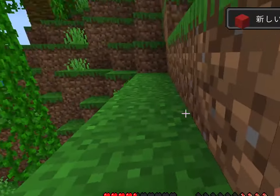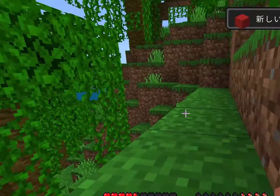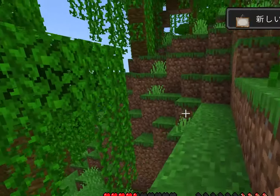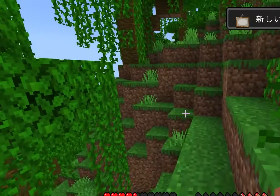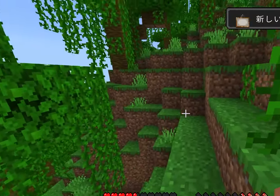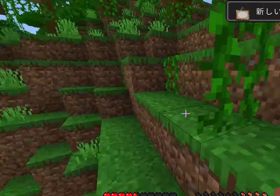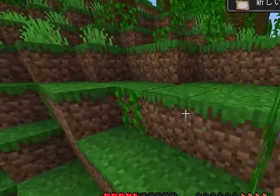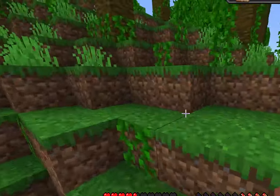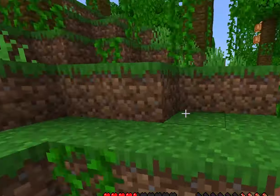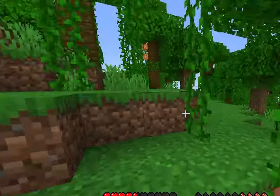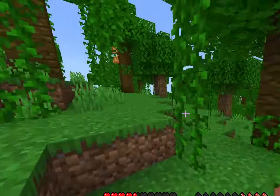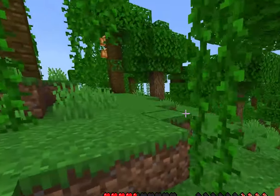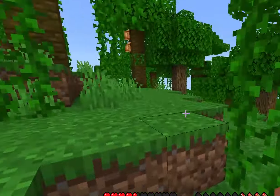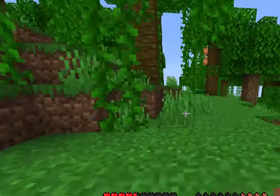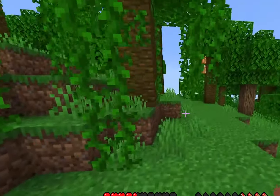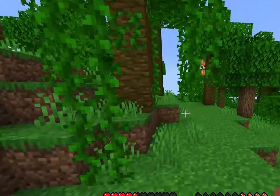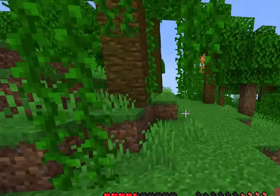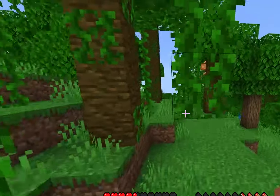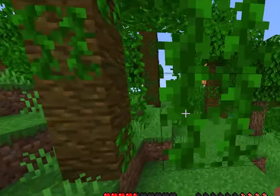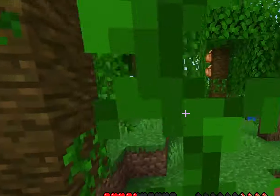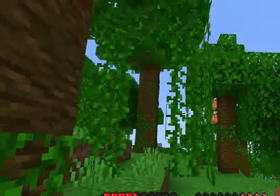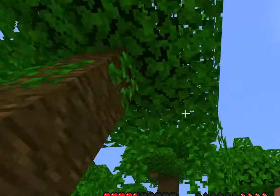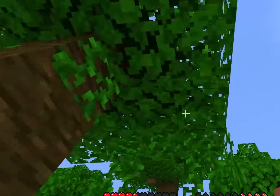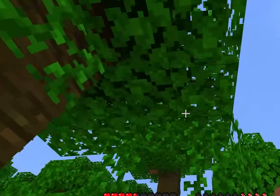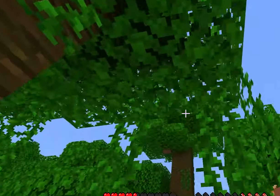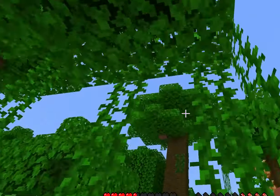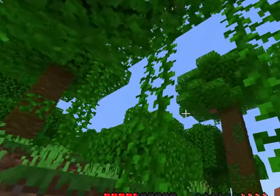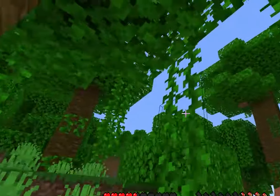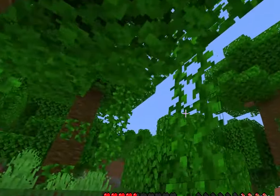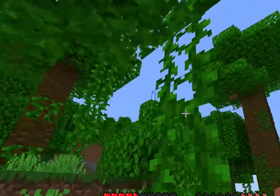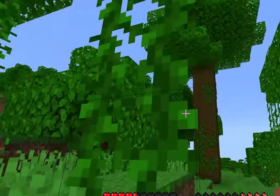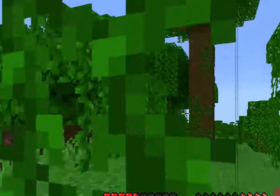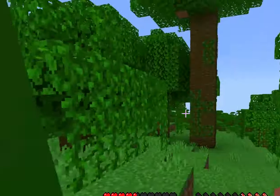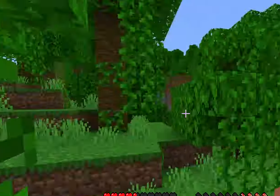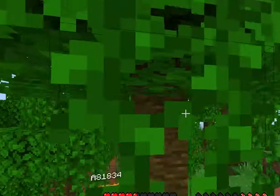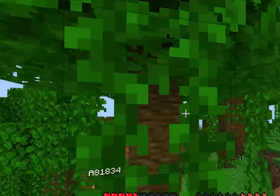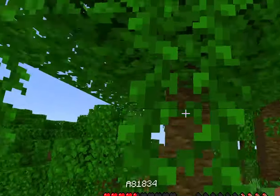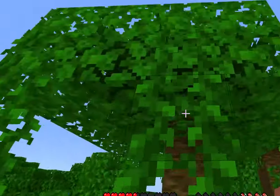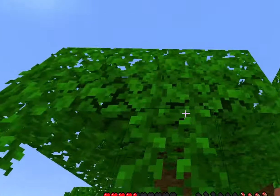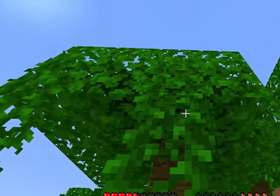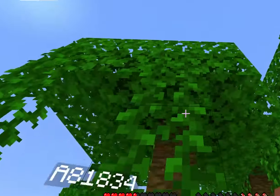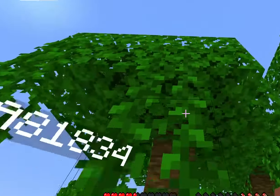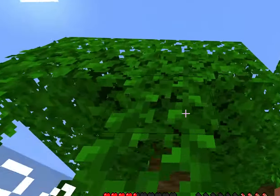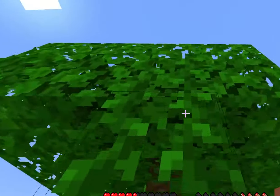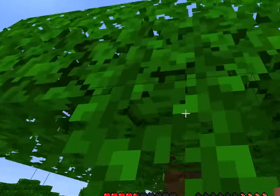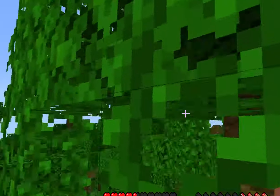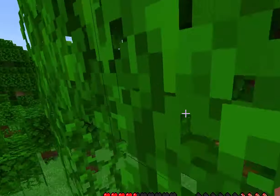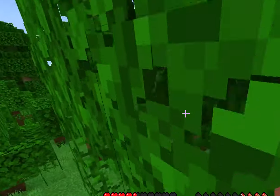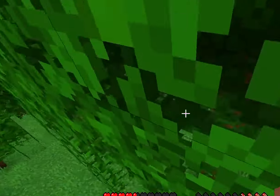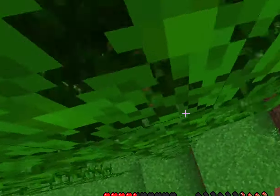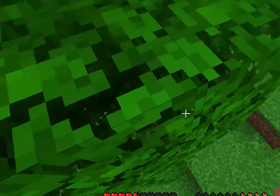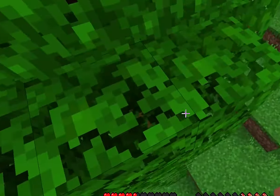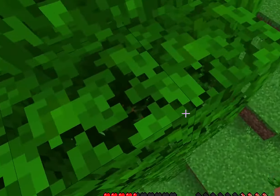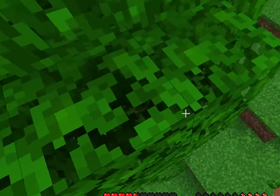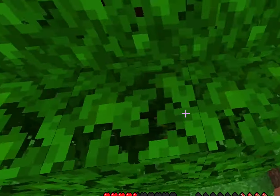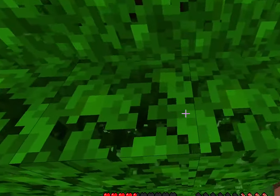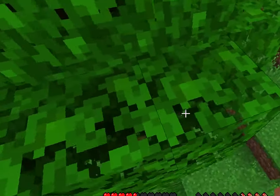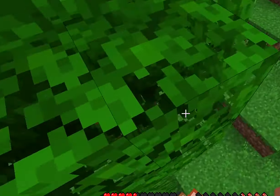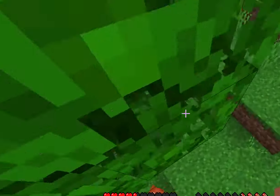これからずっと関わっていきたいな、って思いましたあ、ほんとですかもう、毎日この動画撮りましょう、毎日あはははははもうまあ、